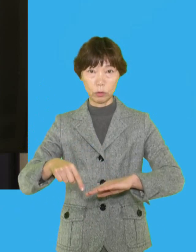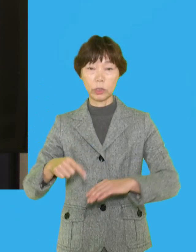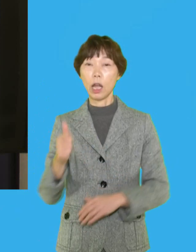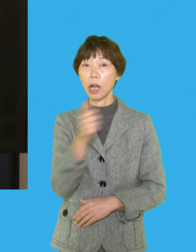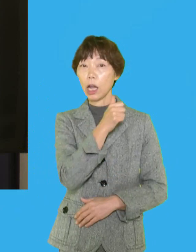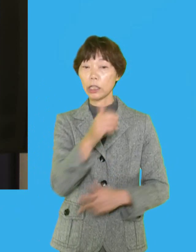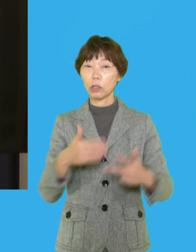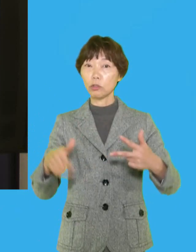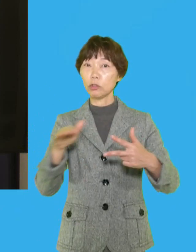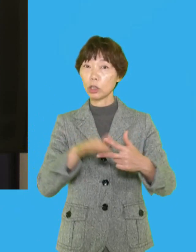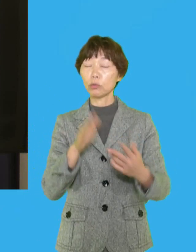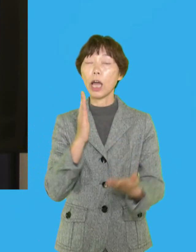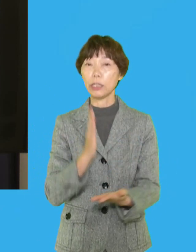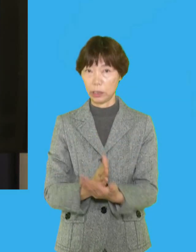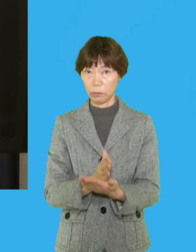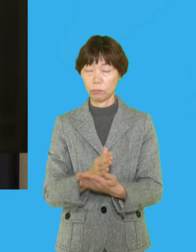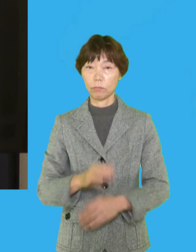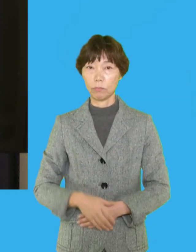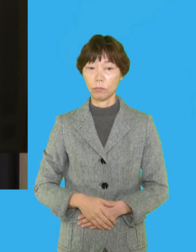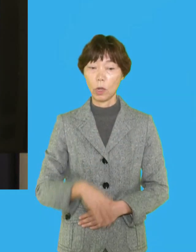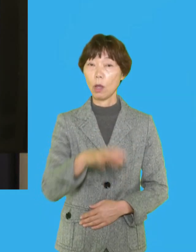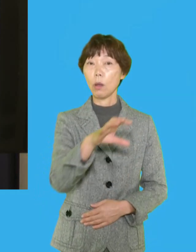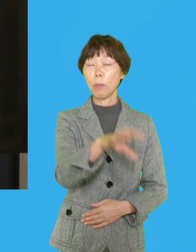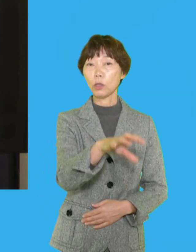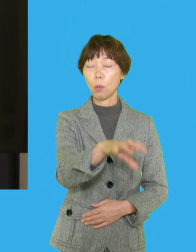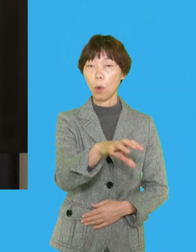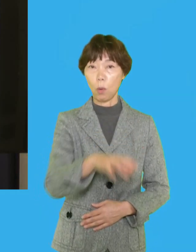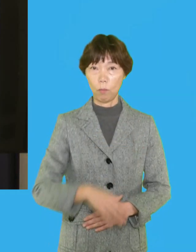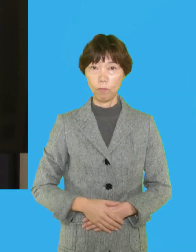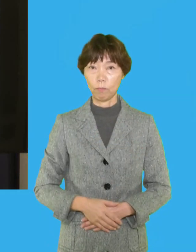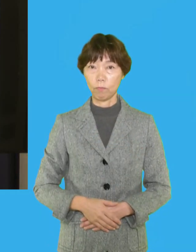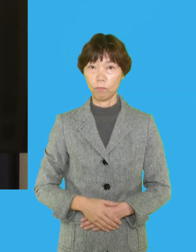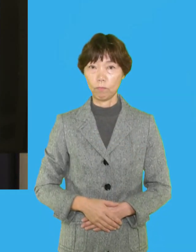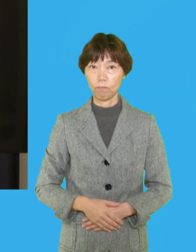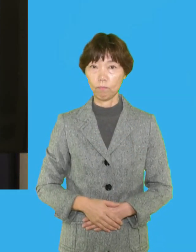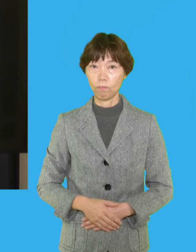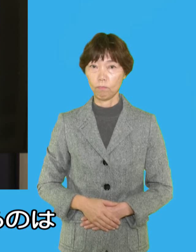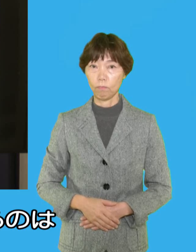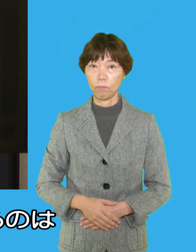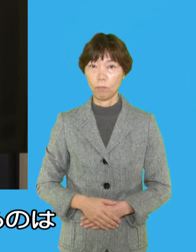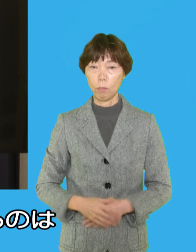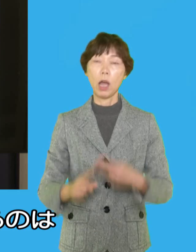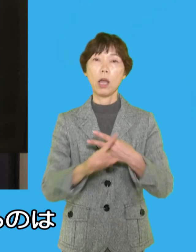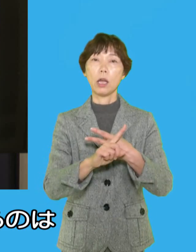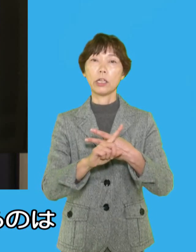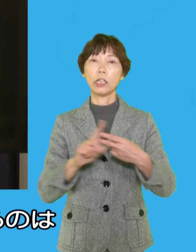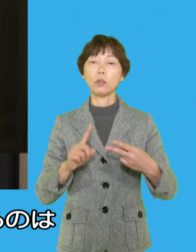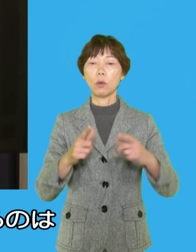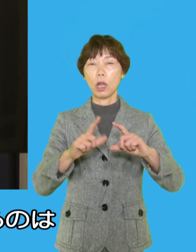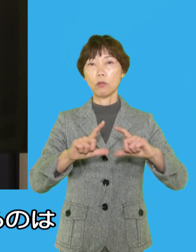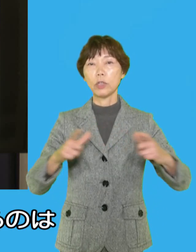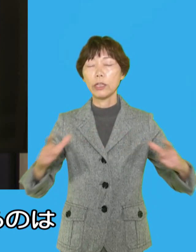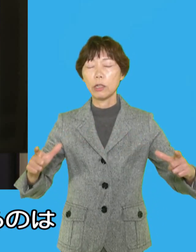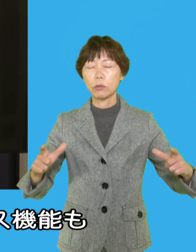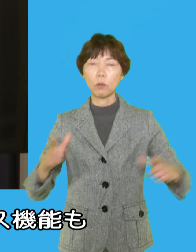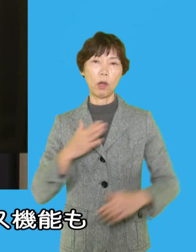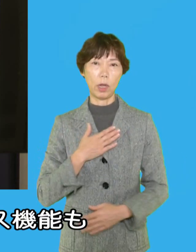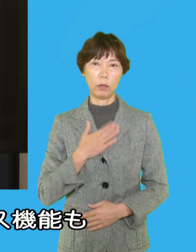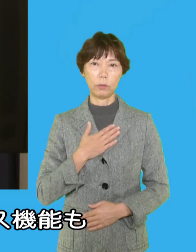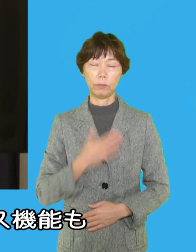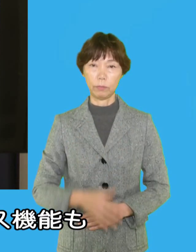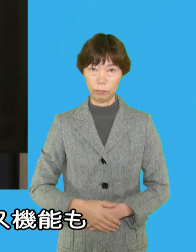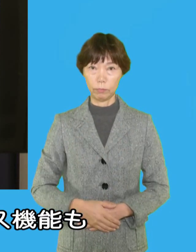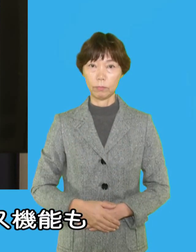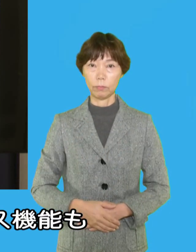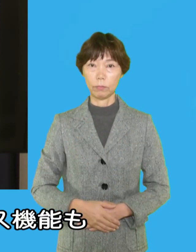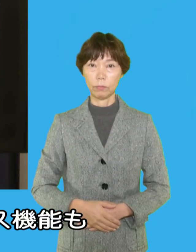で場所もですね、もちろん担うべき機能が大幅に増えているというのは分かるんですけれども、もともとそ